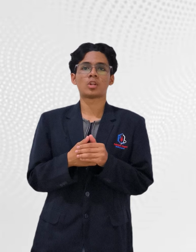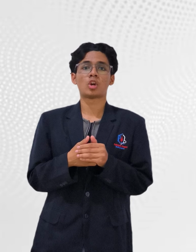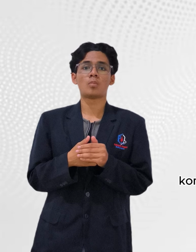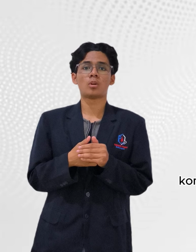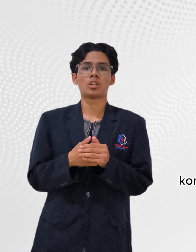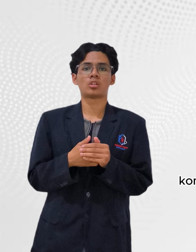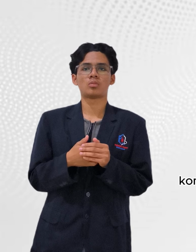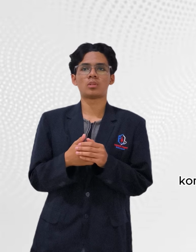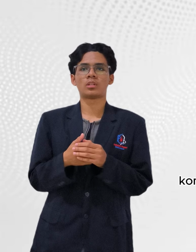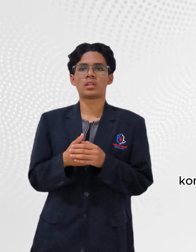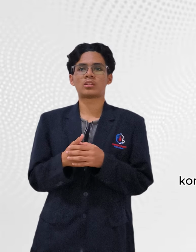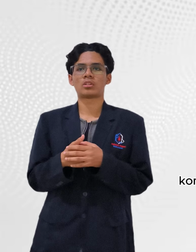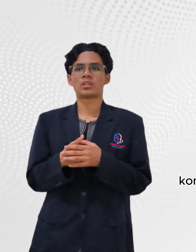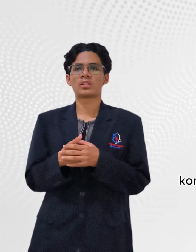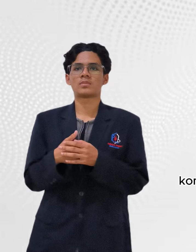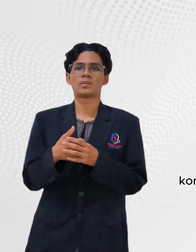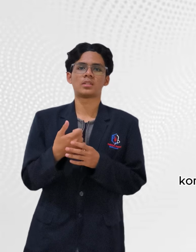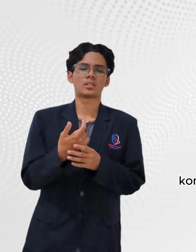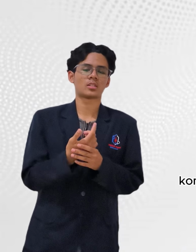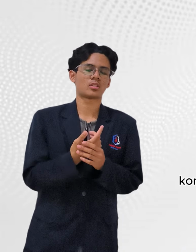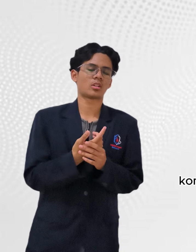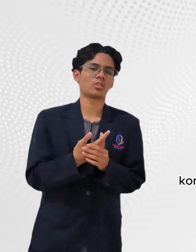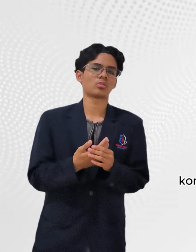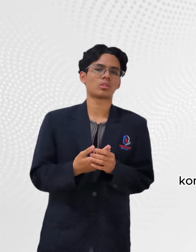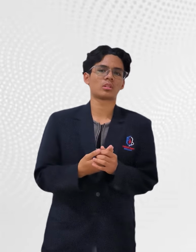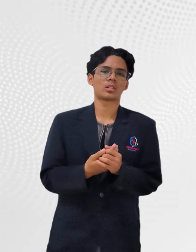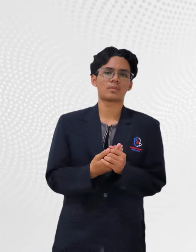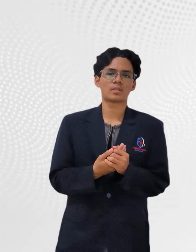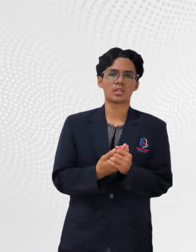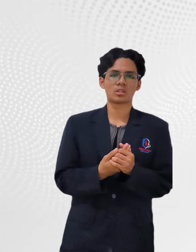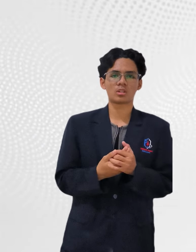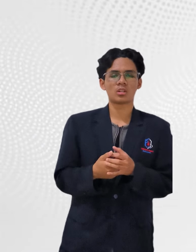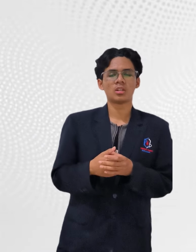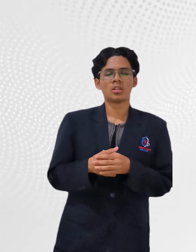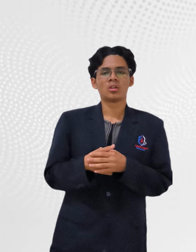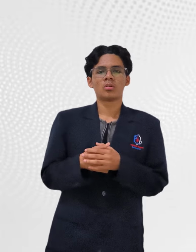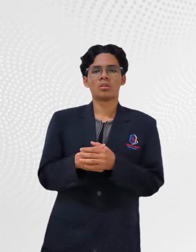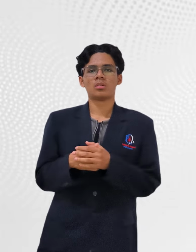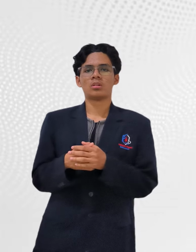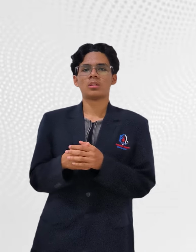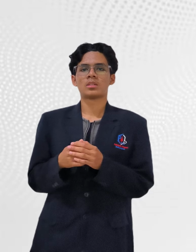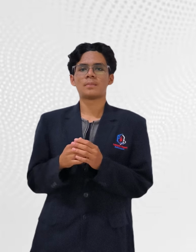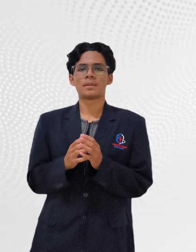dan komponen-komponen elektronika seperti resistor, induktor, dan kapasitor.